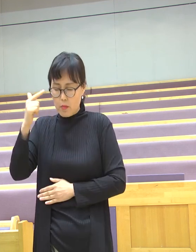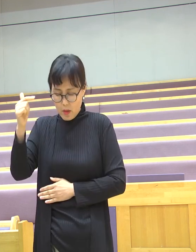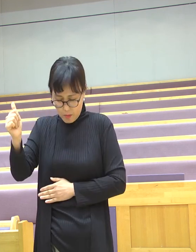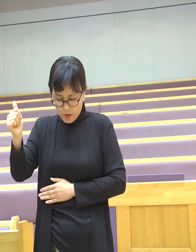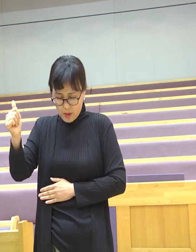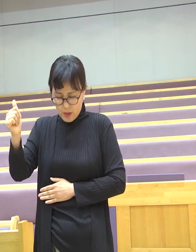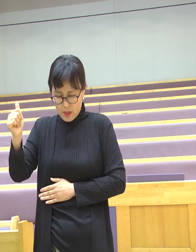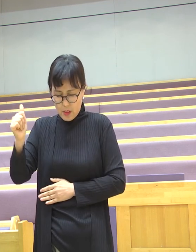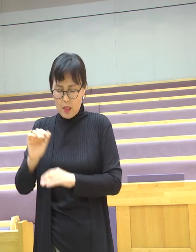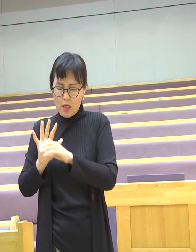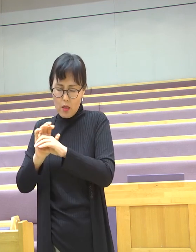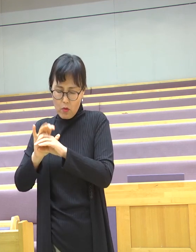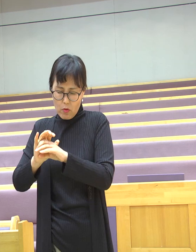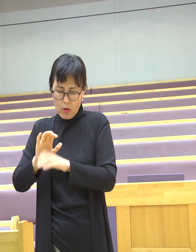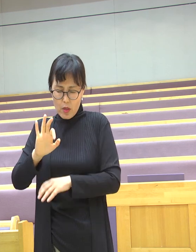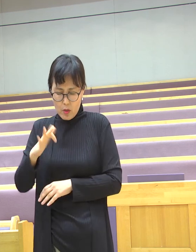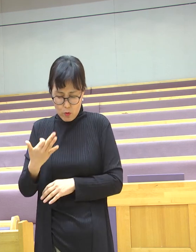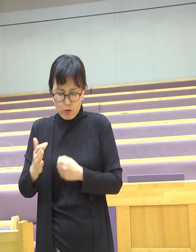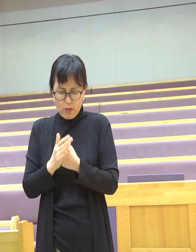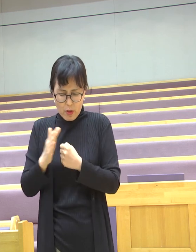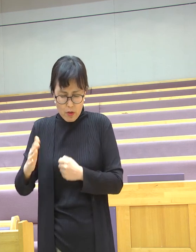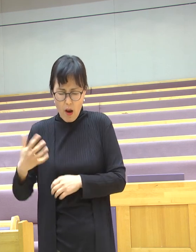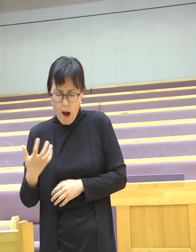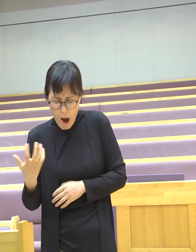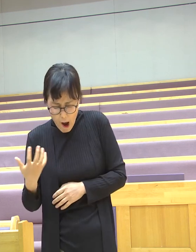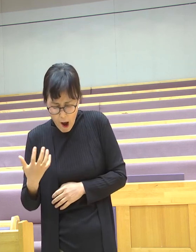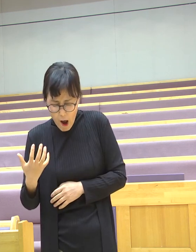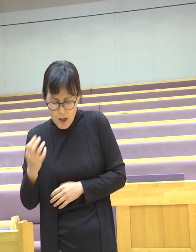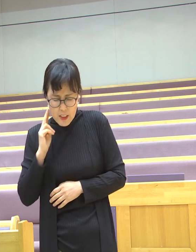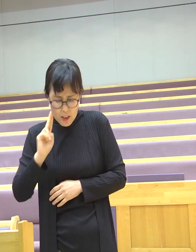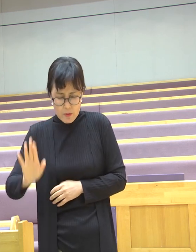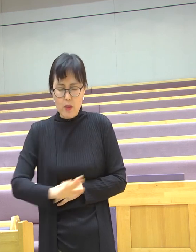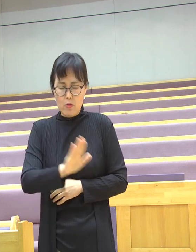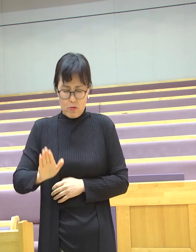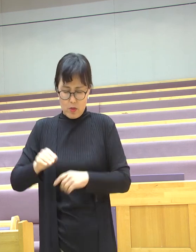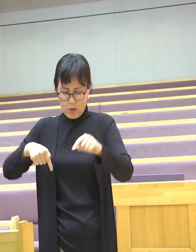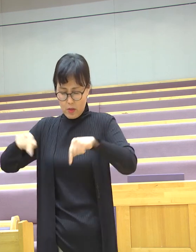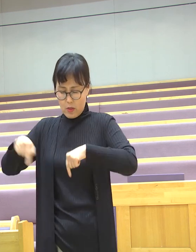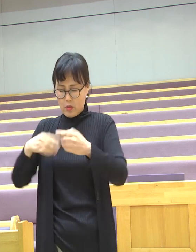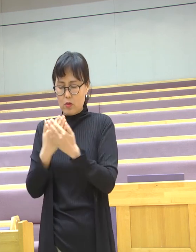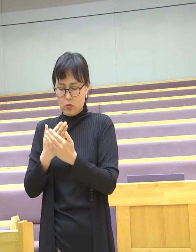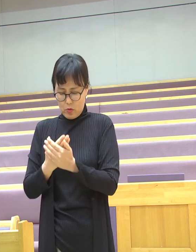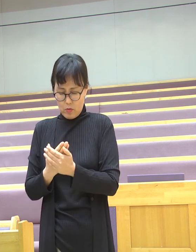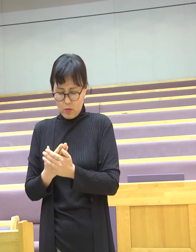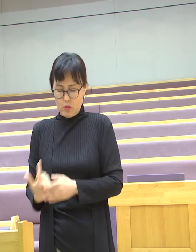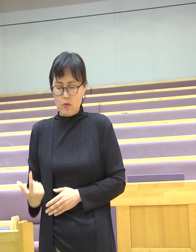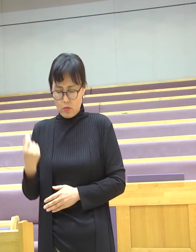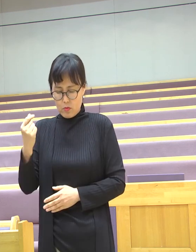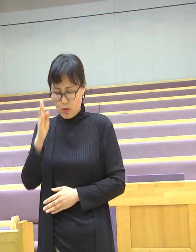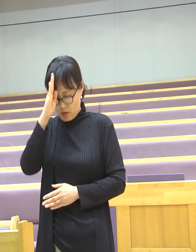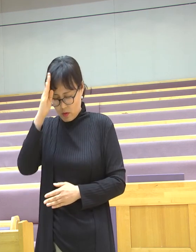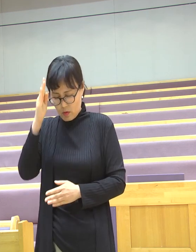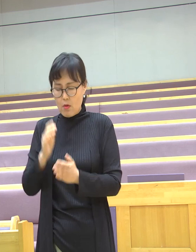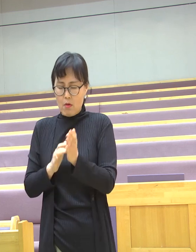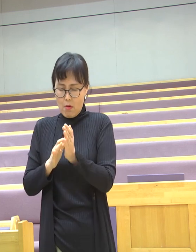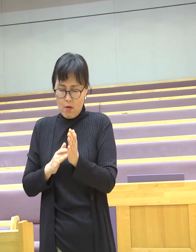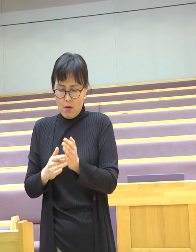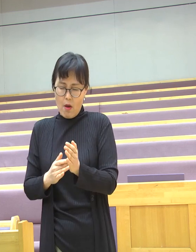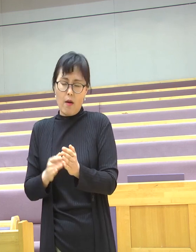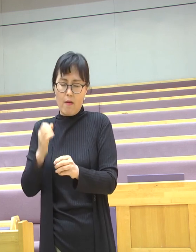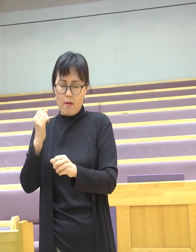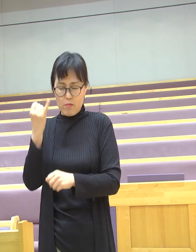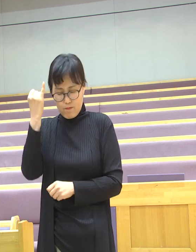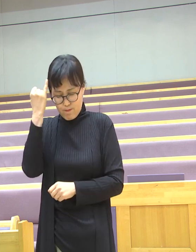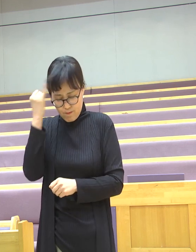하나님 아버지, 아직도 코로나로 고통받는 우리를 다스려 주옵소서. 속히 치료제가 개발되게